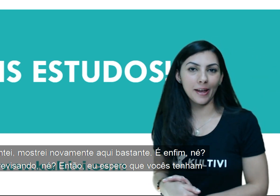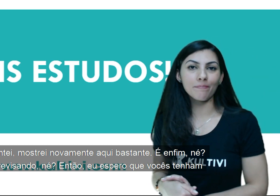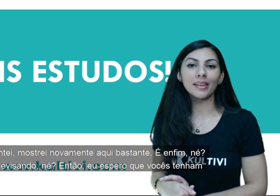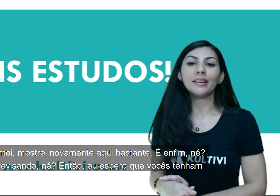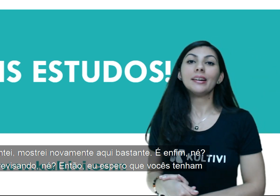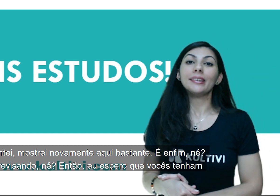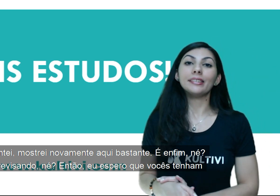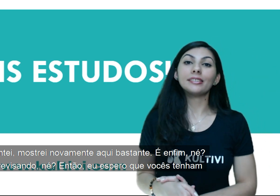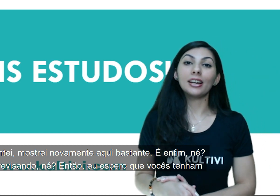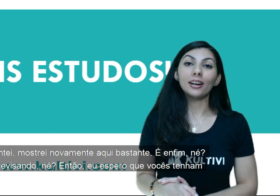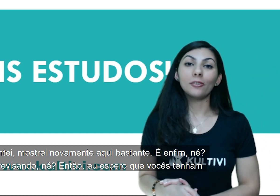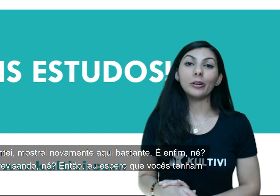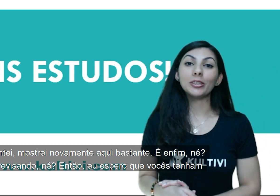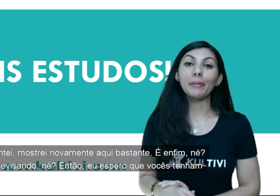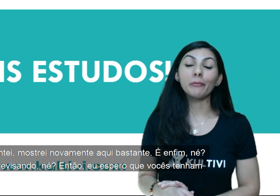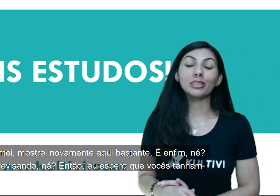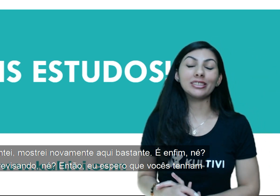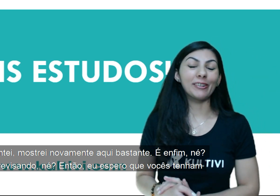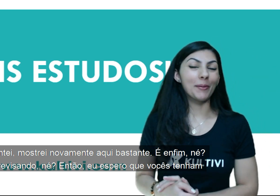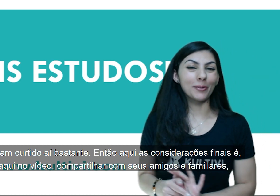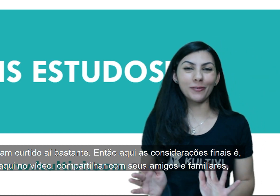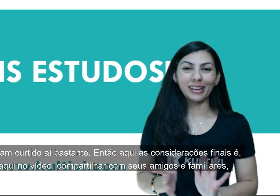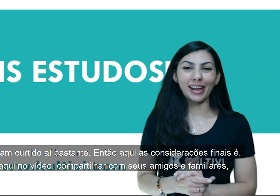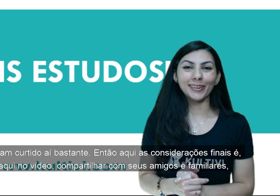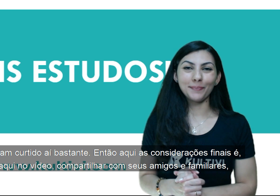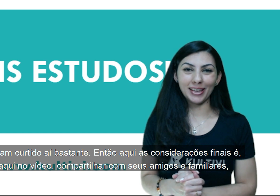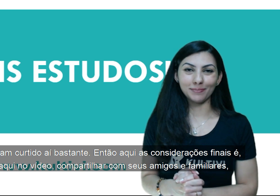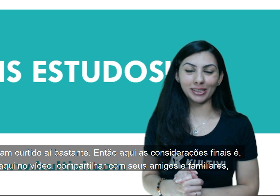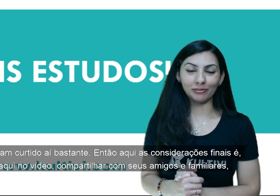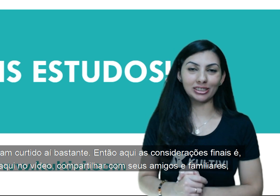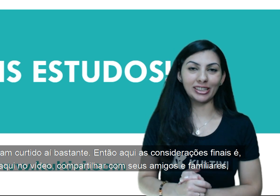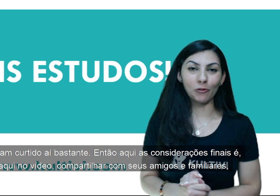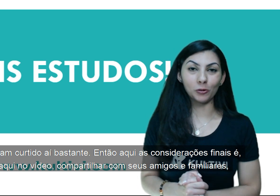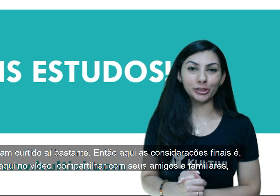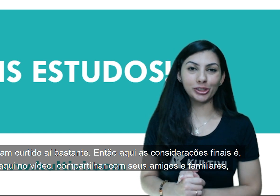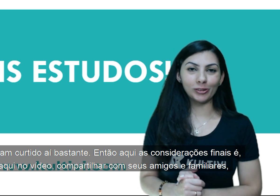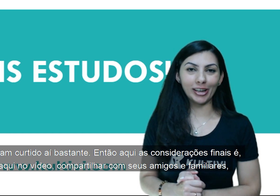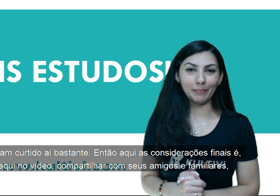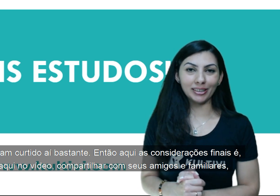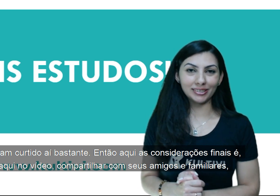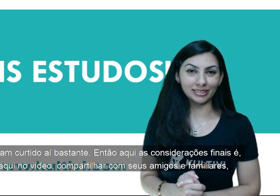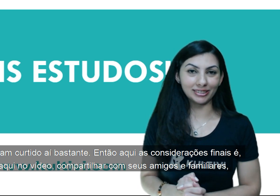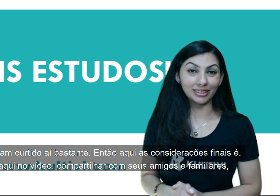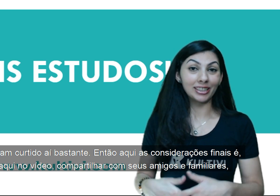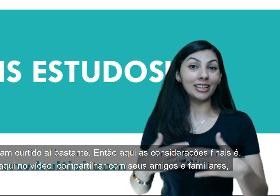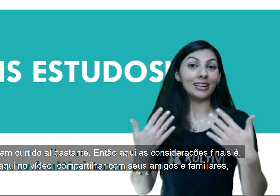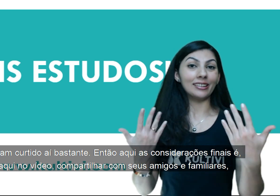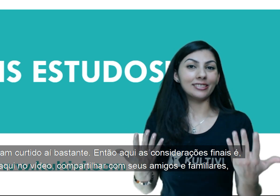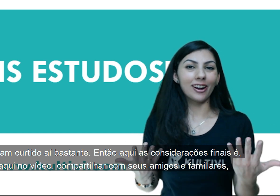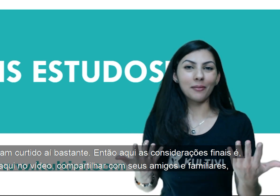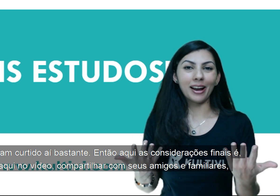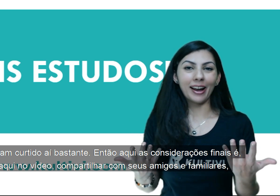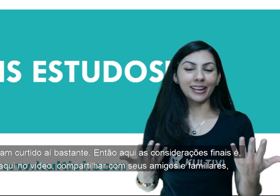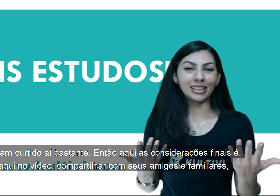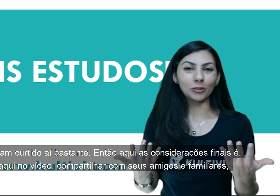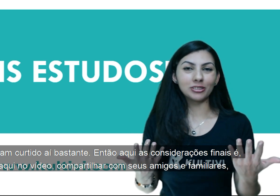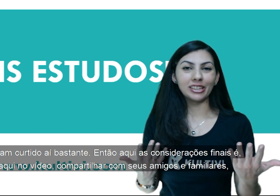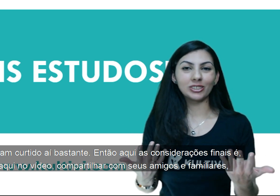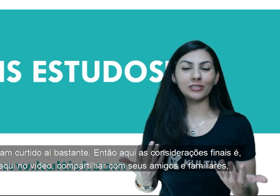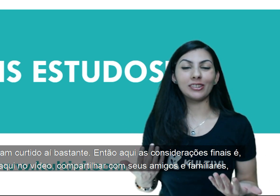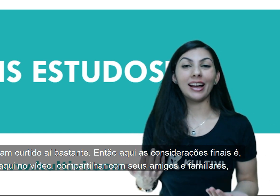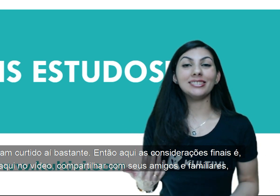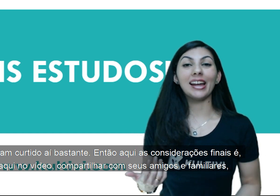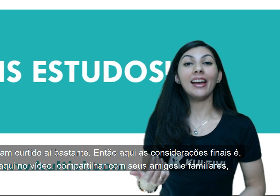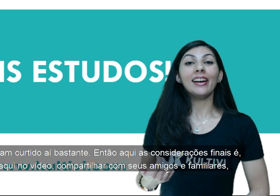Então Eu espero que vocês Tenham aproveitado Mesmo Que vocês tenham Curtido Bastante Então Aqui as